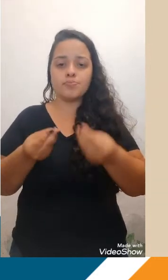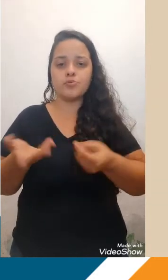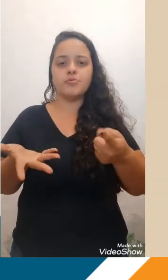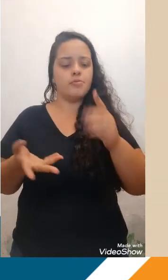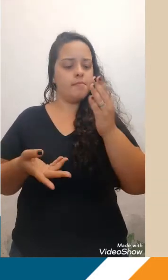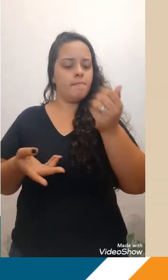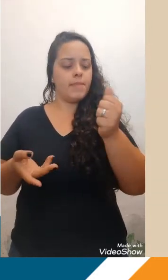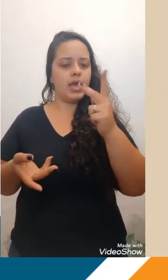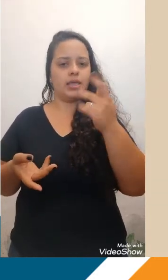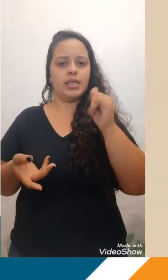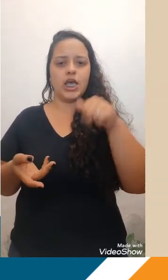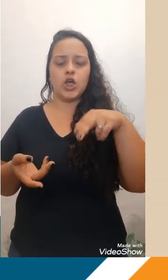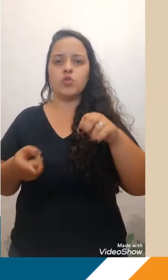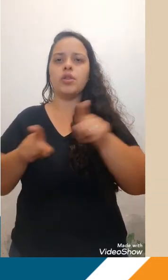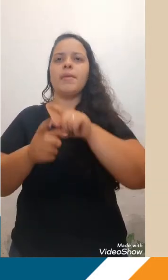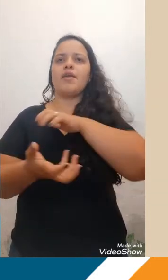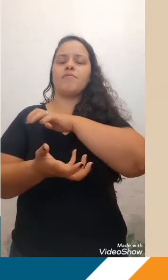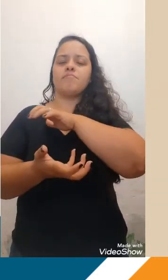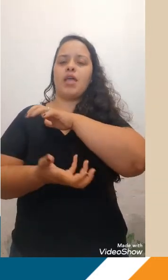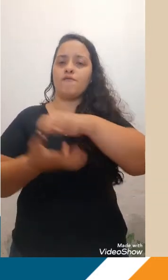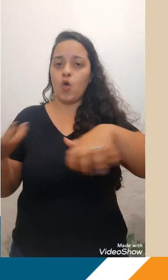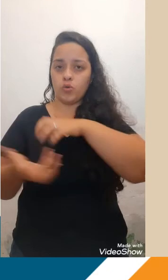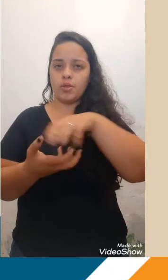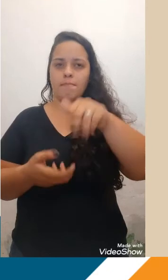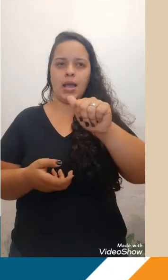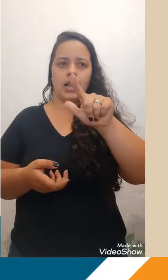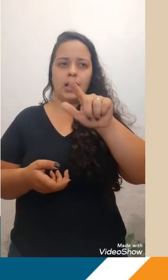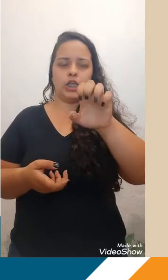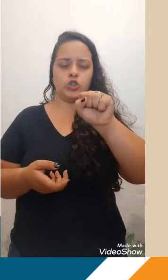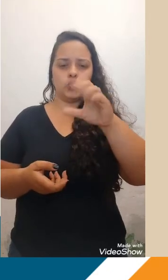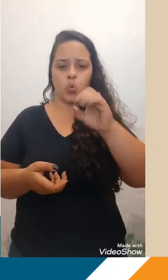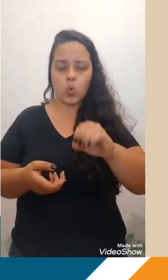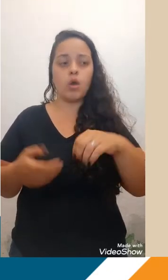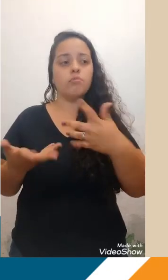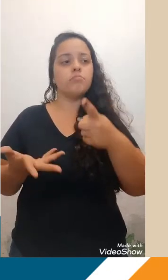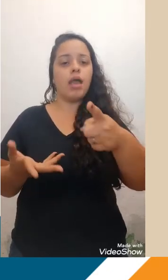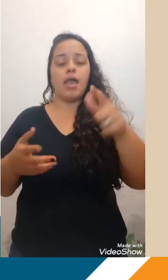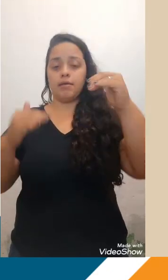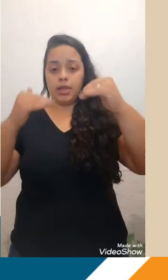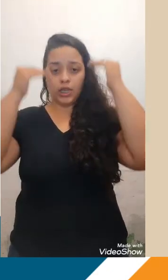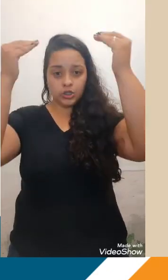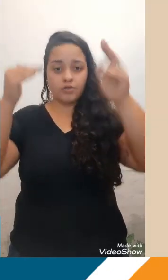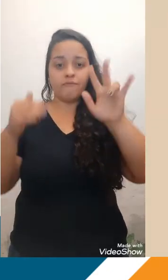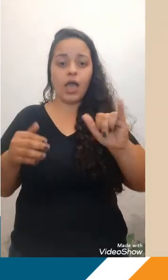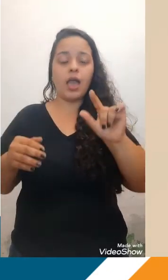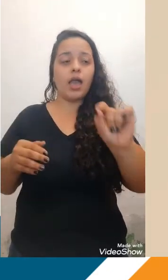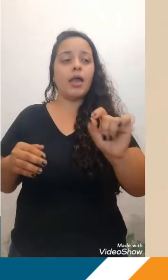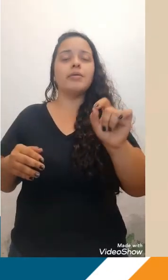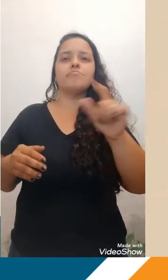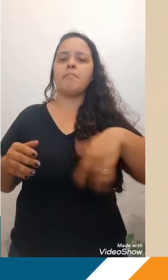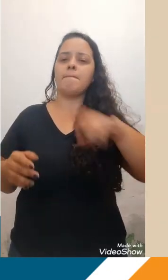Conjuração Baiana e a Revolta dos Malês. Já as elites vão aumentar o seu cunho repressivo, com medo de que os